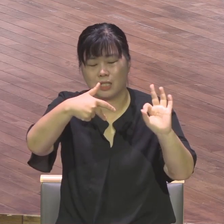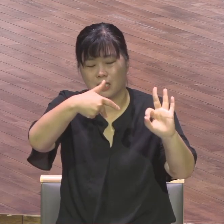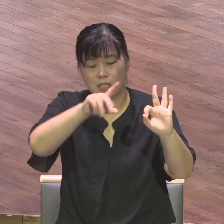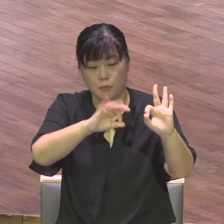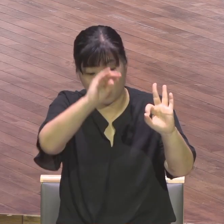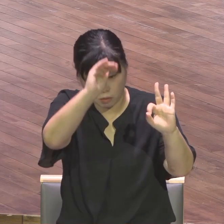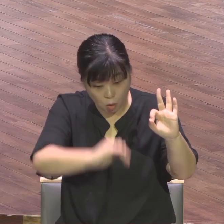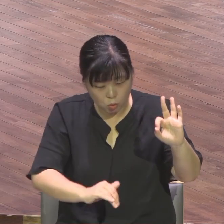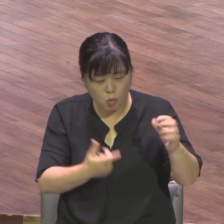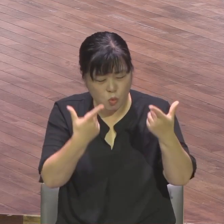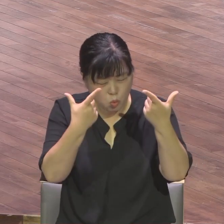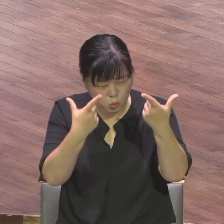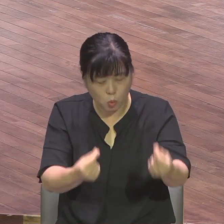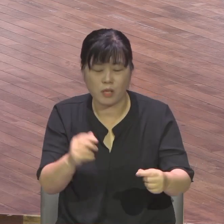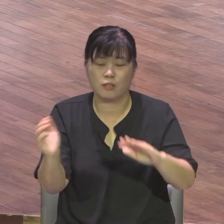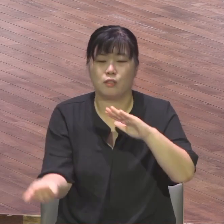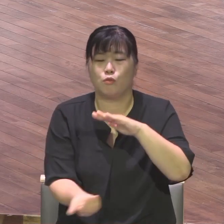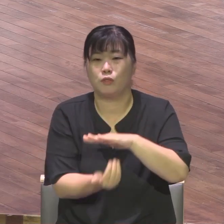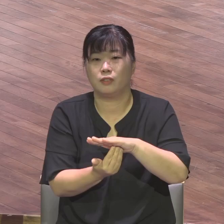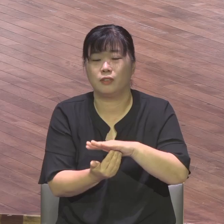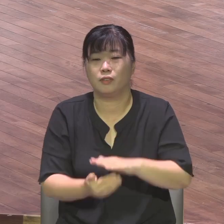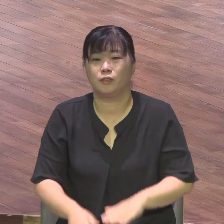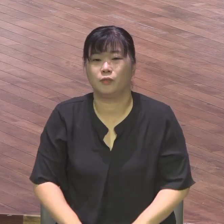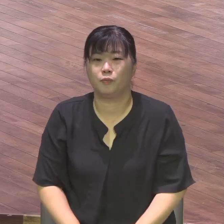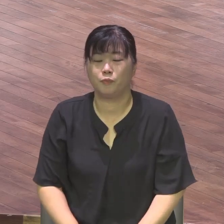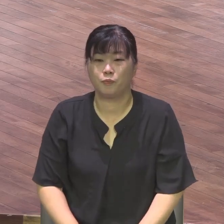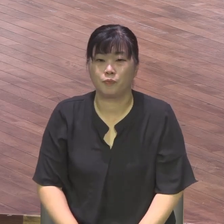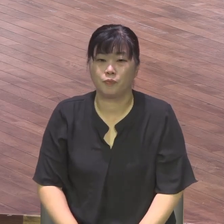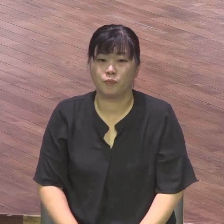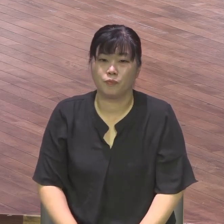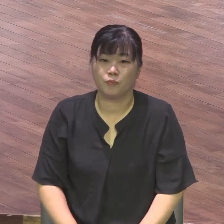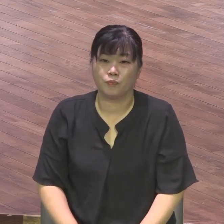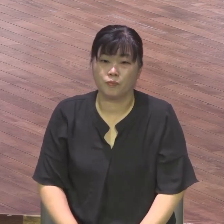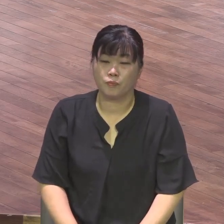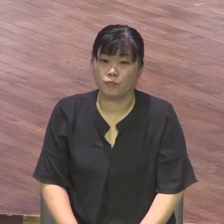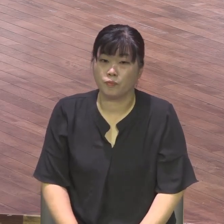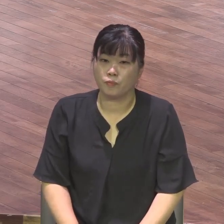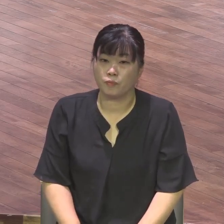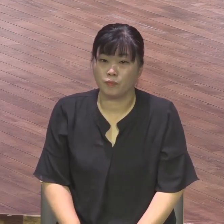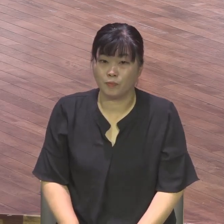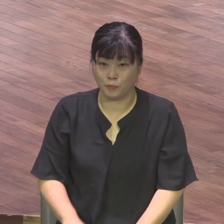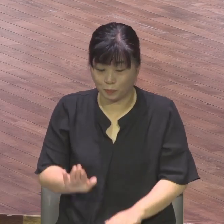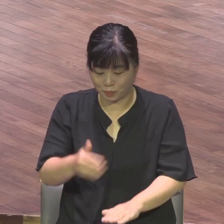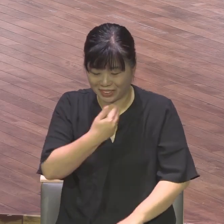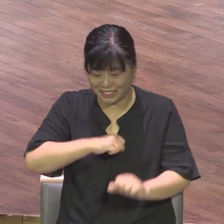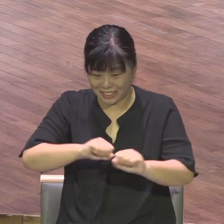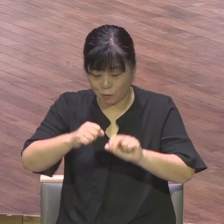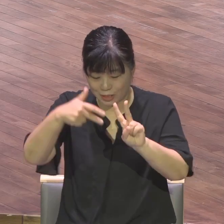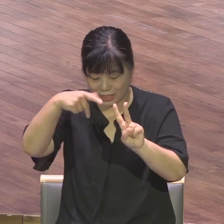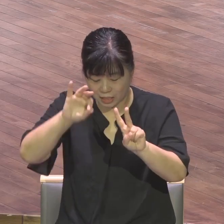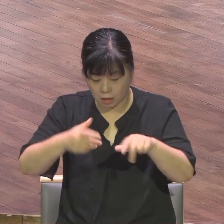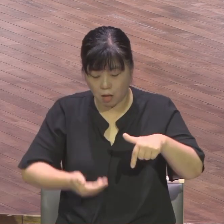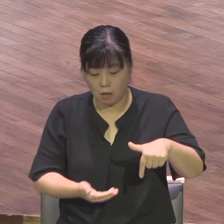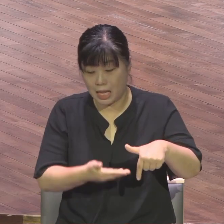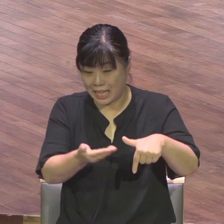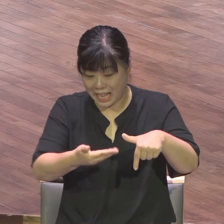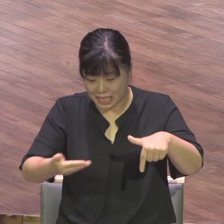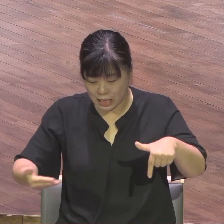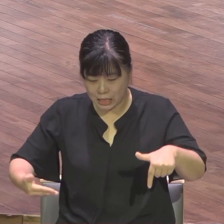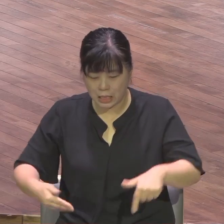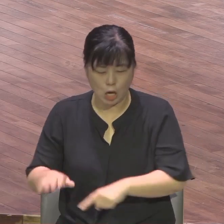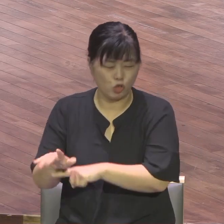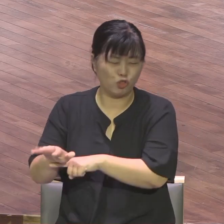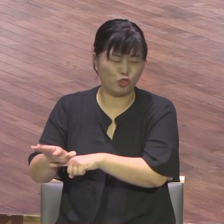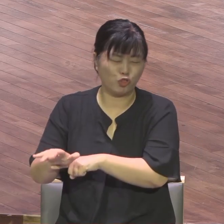갈릴리 출신 어부 출신들이 이 제자들이 각 나라 말로 방언하는 그